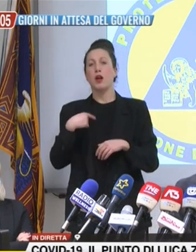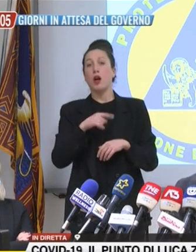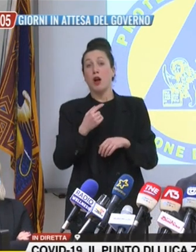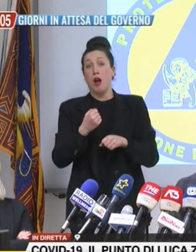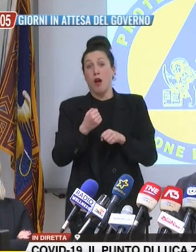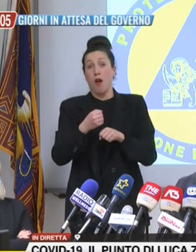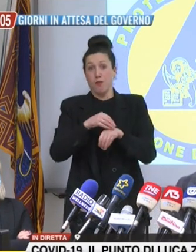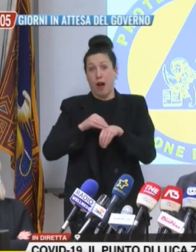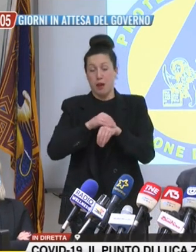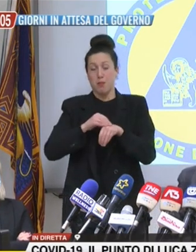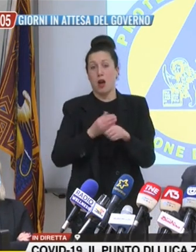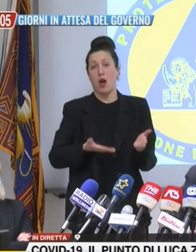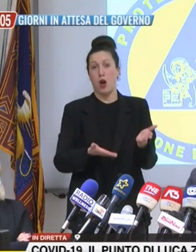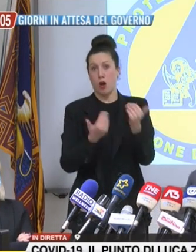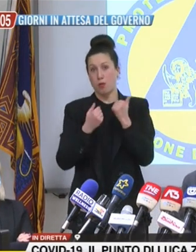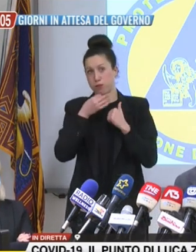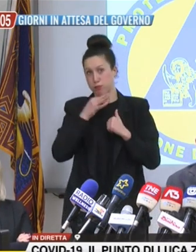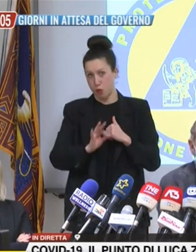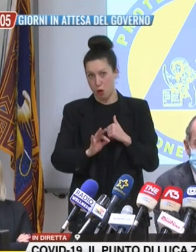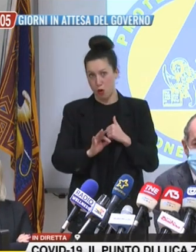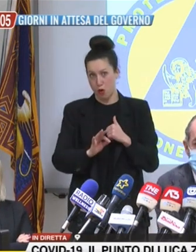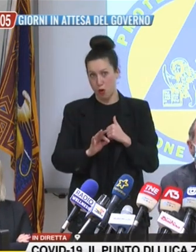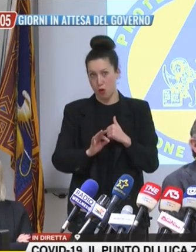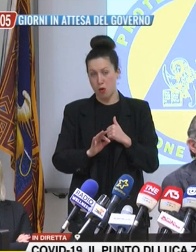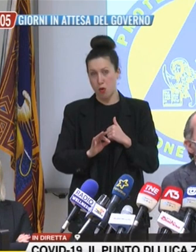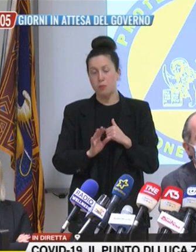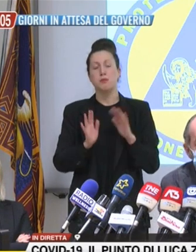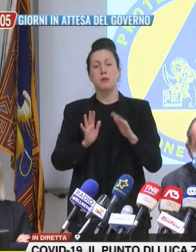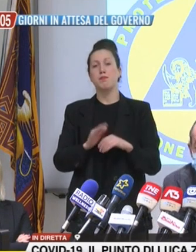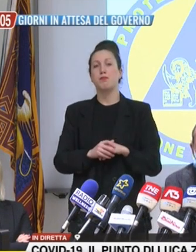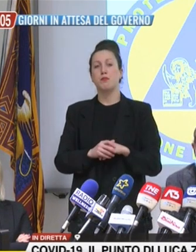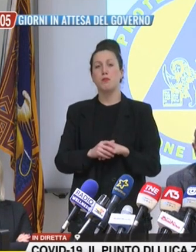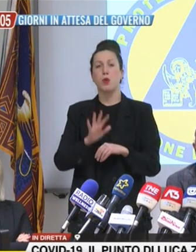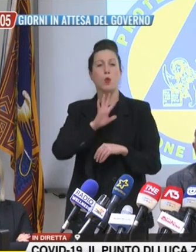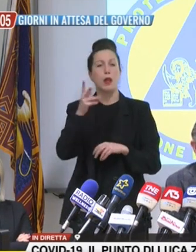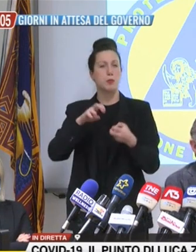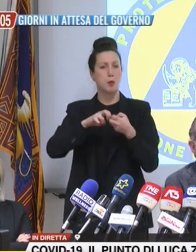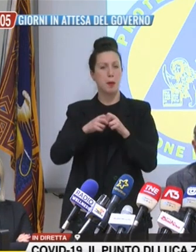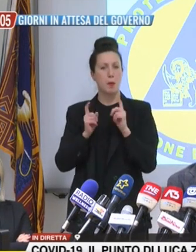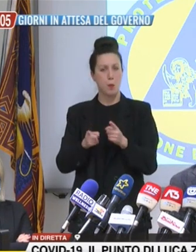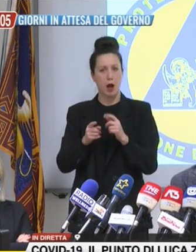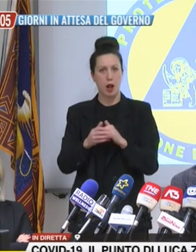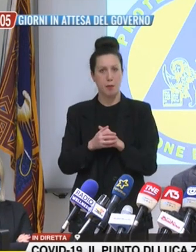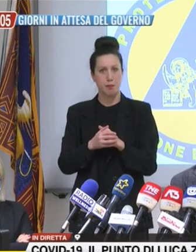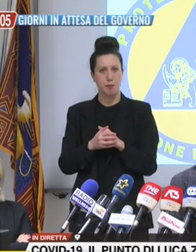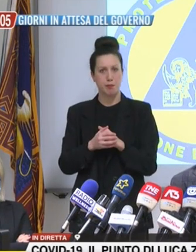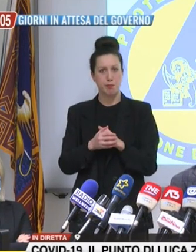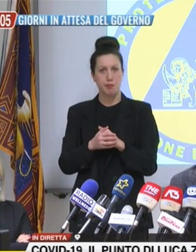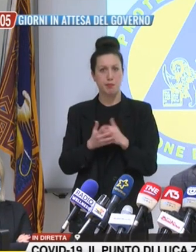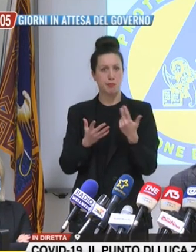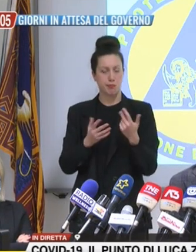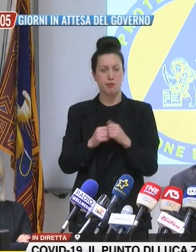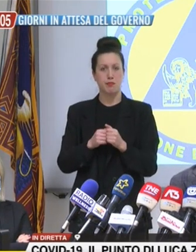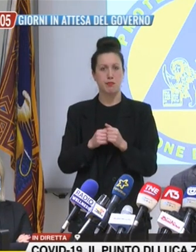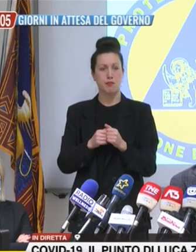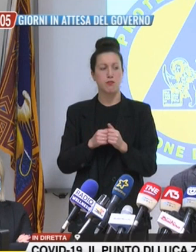farmaci. Ma ce n'è anche un altro a rovescio. Tu a che titolo hai detto di no a un'offerta,